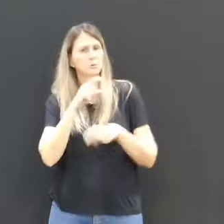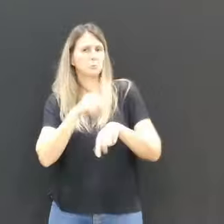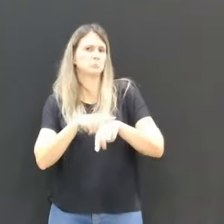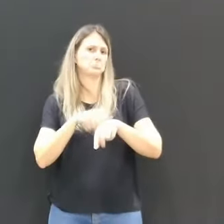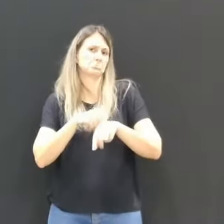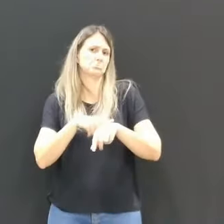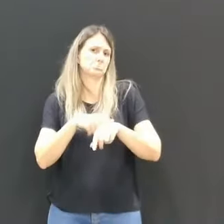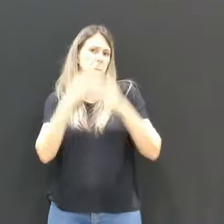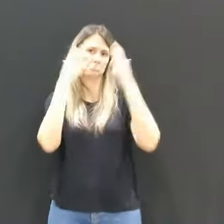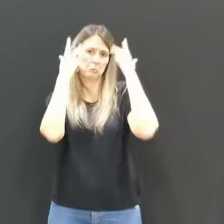sábado tem.